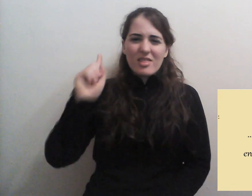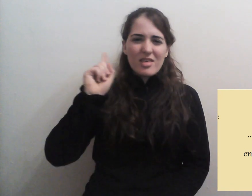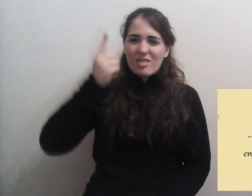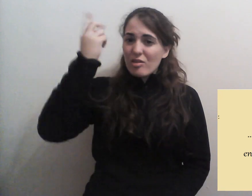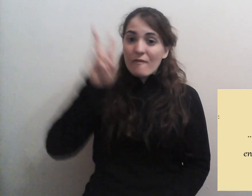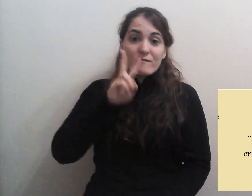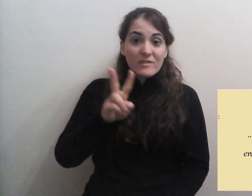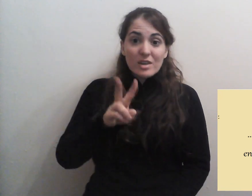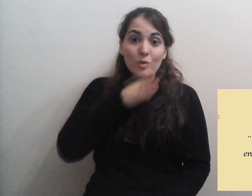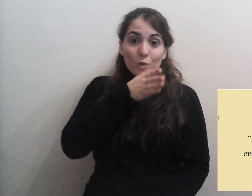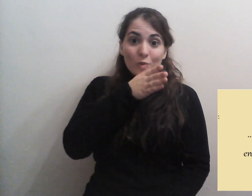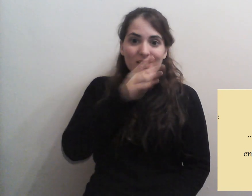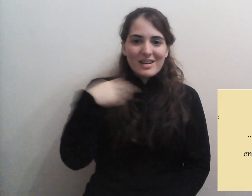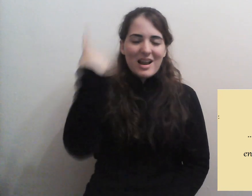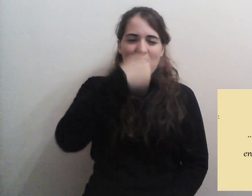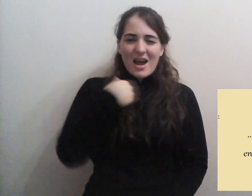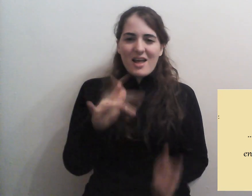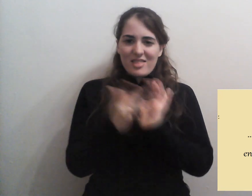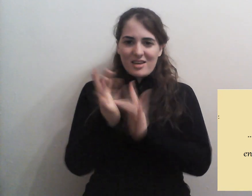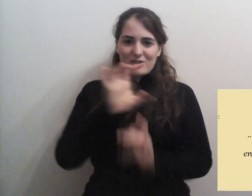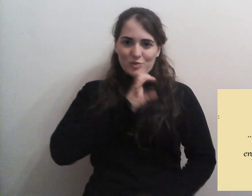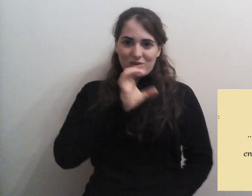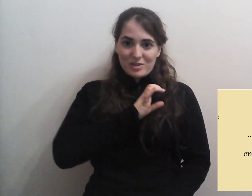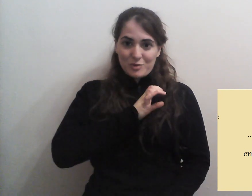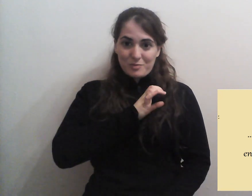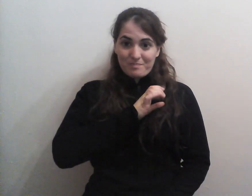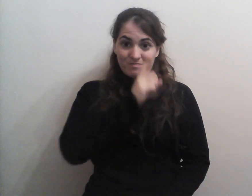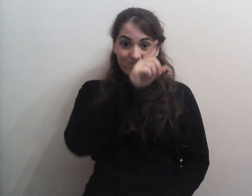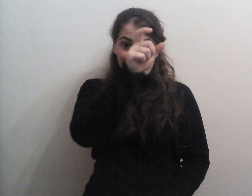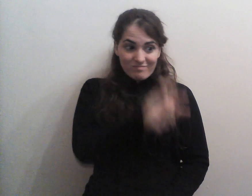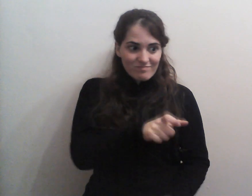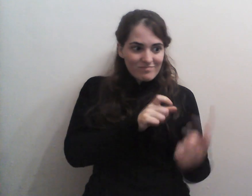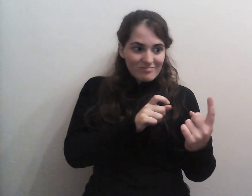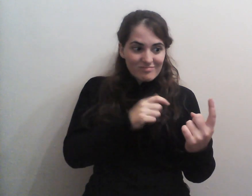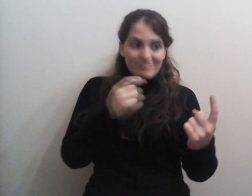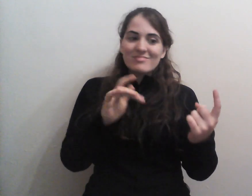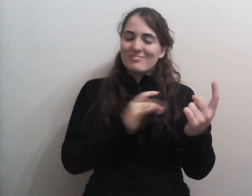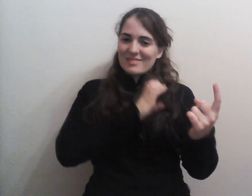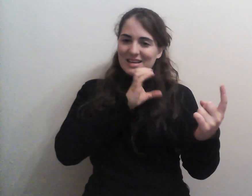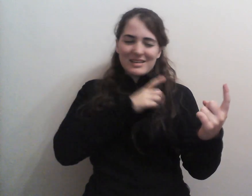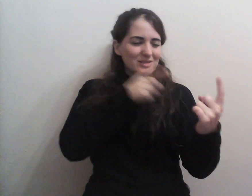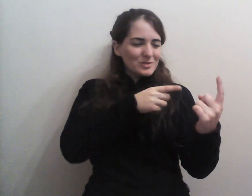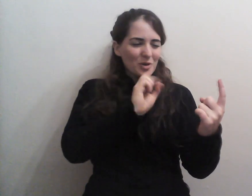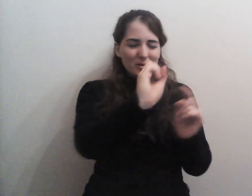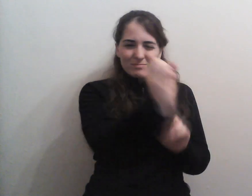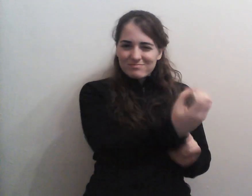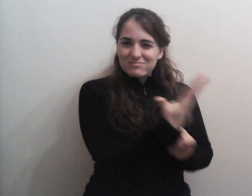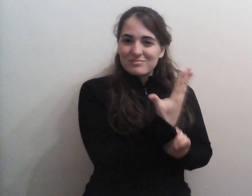Jesucristo. Jesucristo revela la gloria y la misericordia de Dios. Es importante destacar este punto en